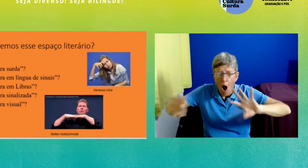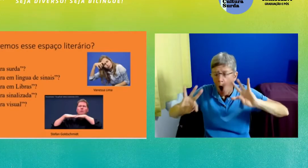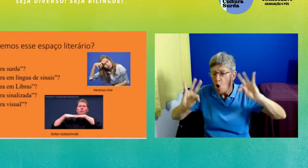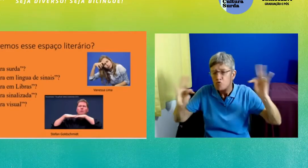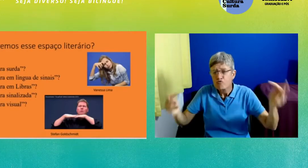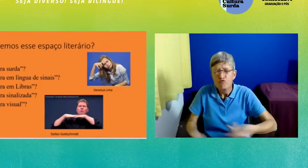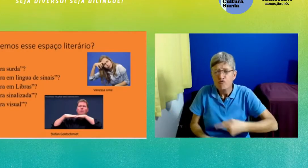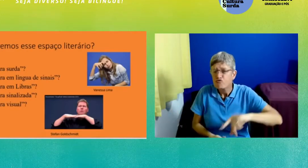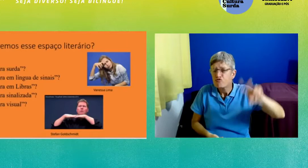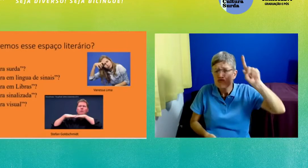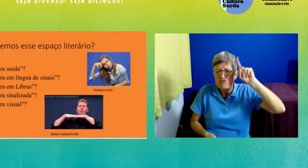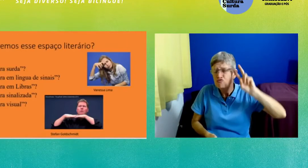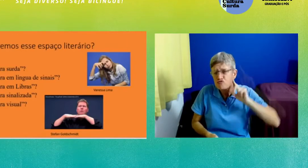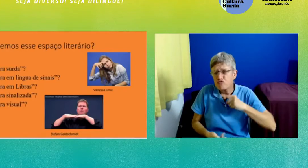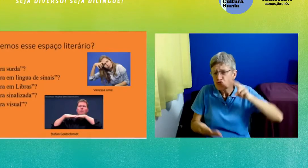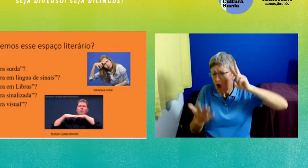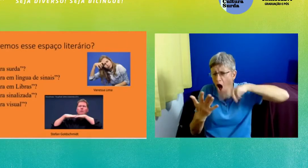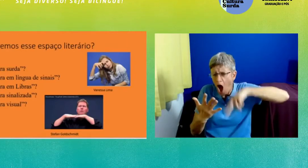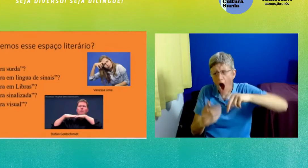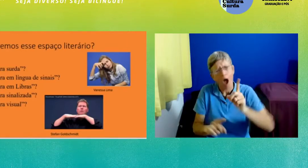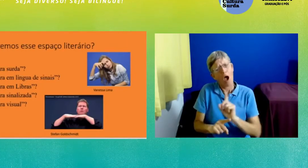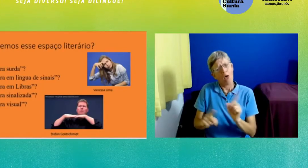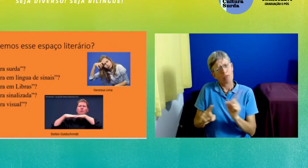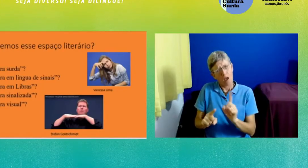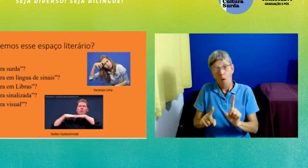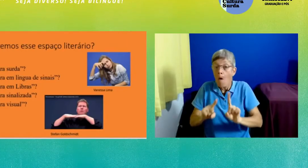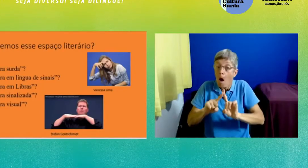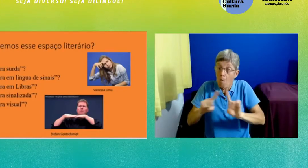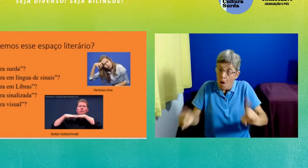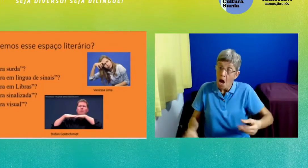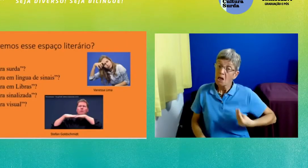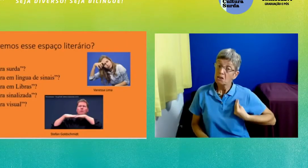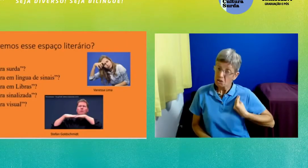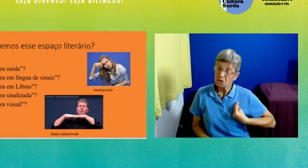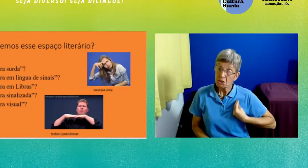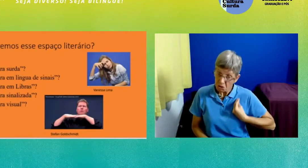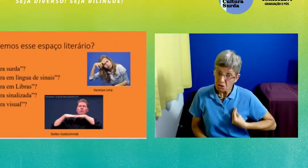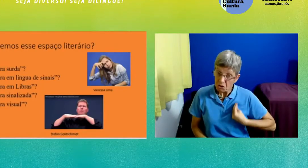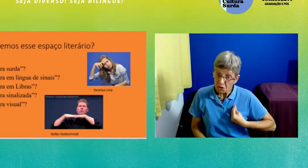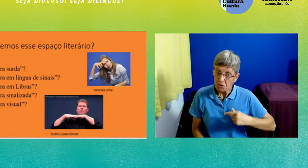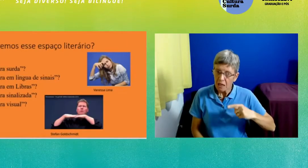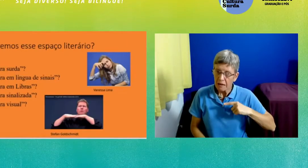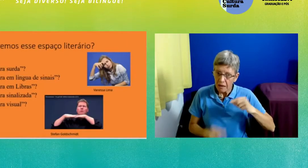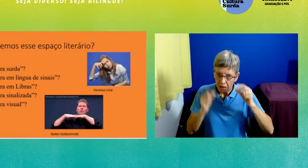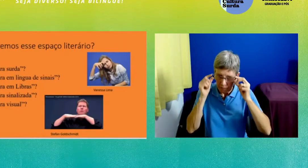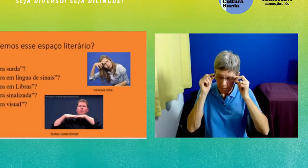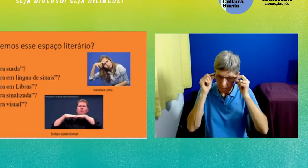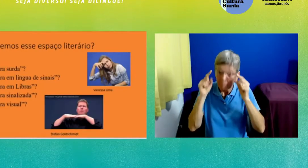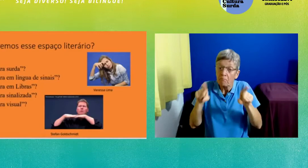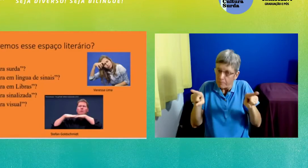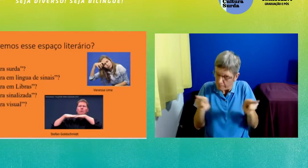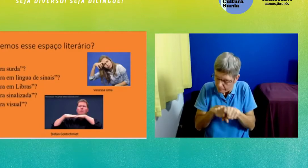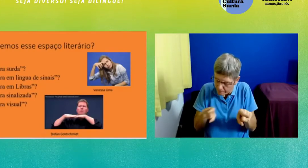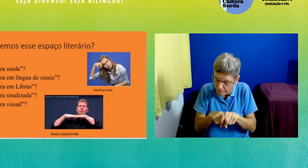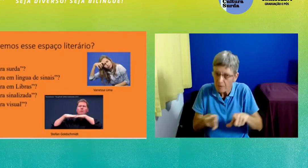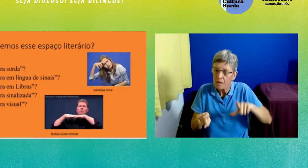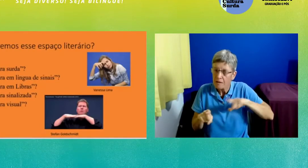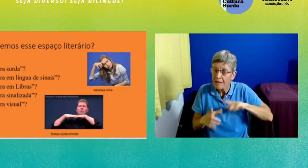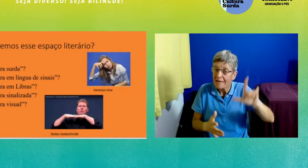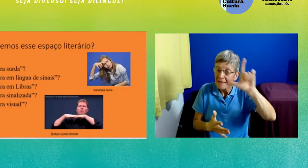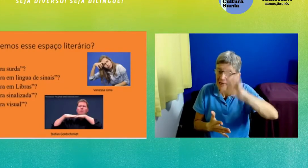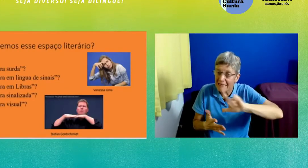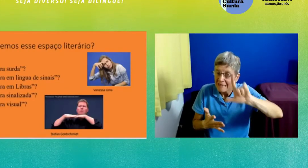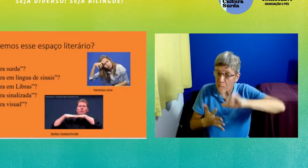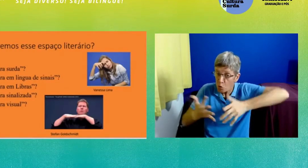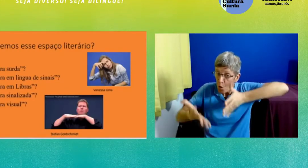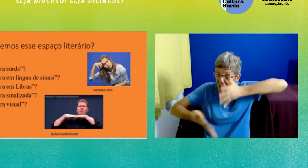poesia, e fazer isso, distribuir, os surdos possam ler. Então, talvez isso seja